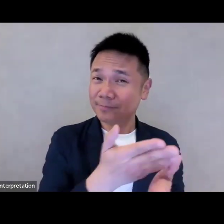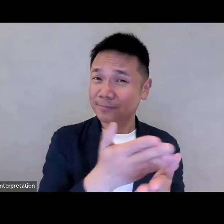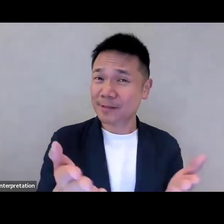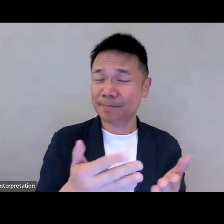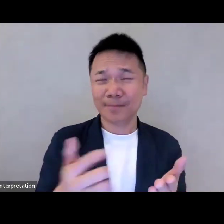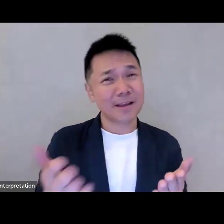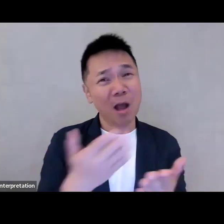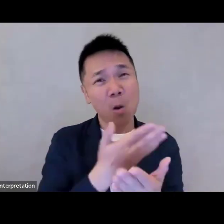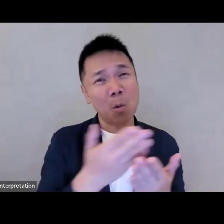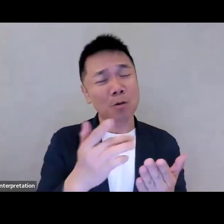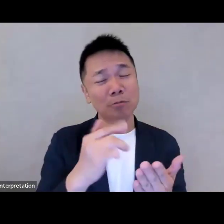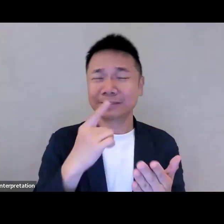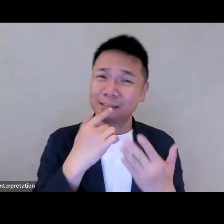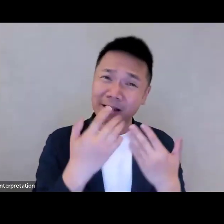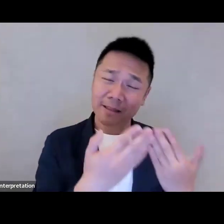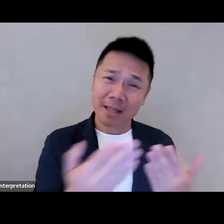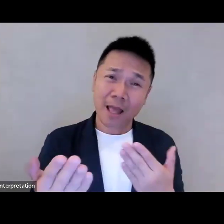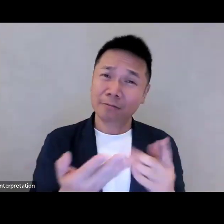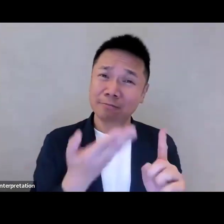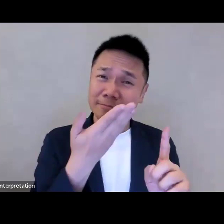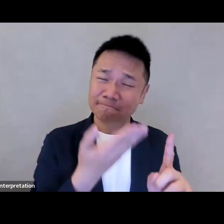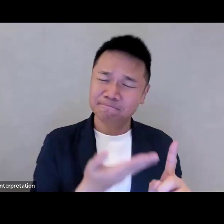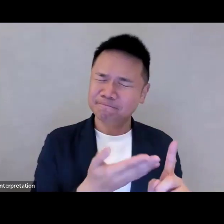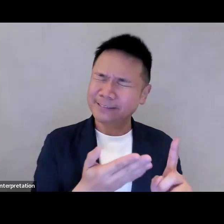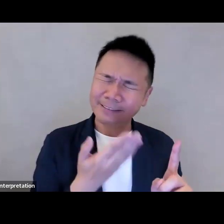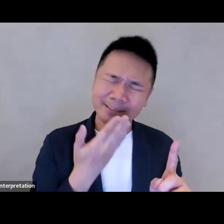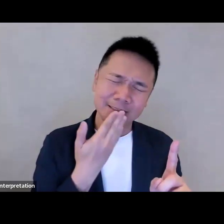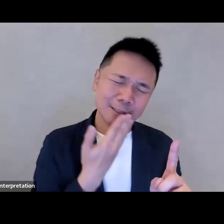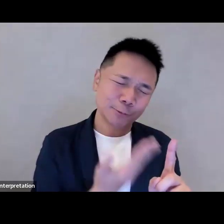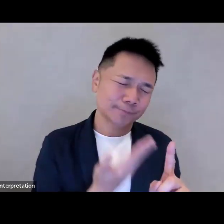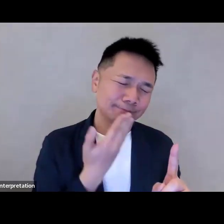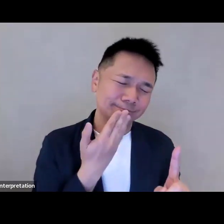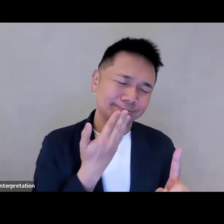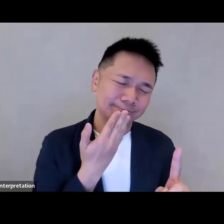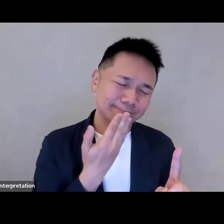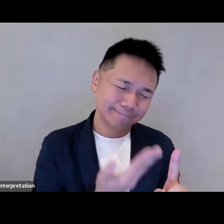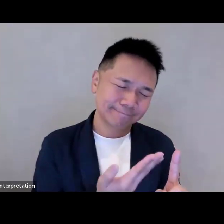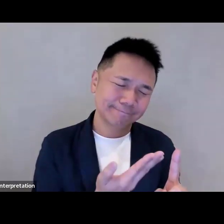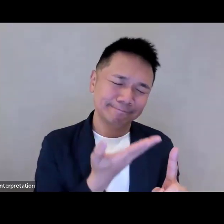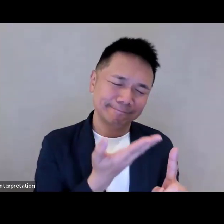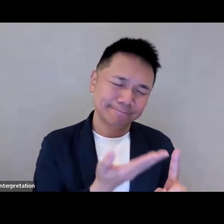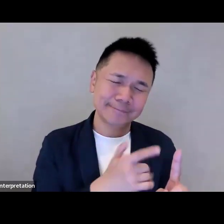些美好的纪念记忆留在我们心里。